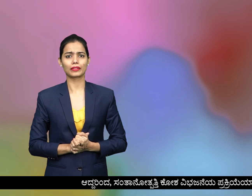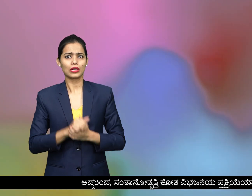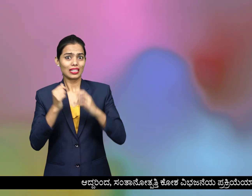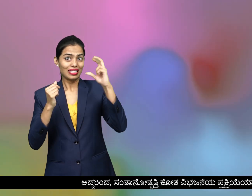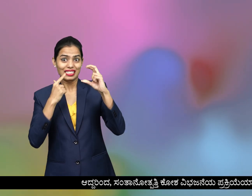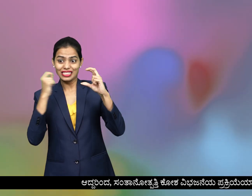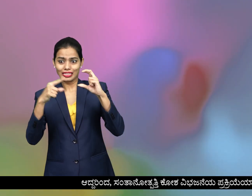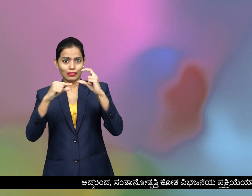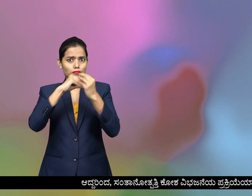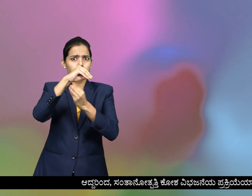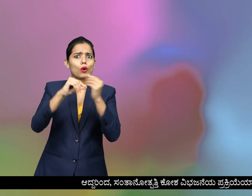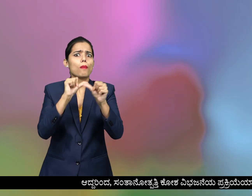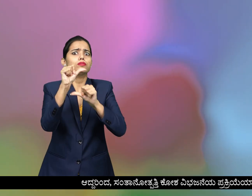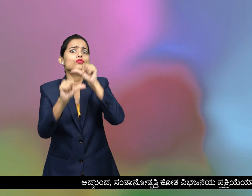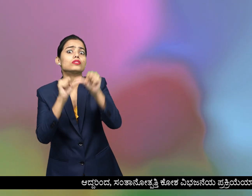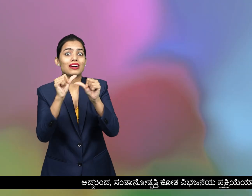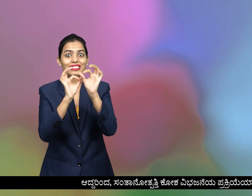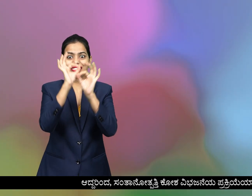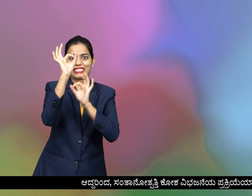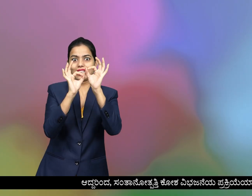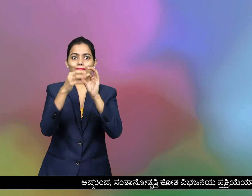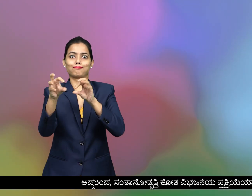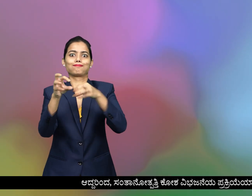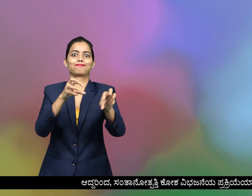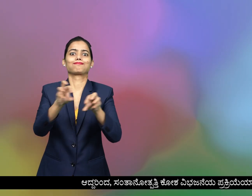ಆದ್ದರಿಂದ ಸಂತಾನೋತ್ಪತ್ತಿ ಕೋಶ ವಿಭಜನೆಯು ಪ್ರಕ್ರಿಯೆಯಾಗಿದೆ.